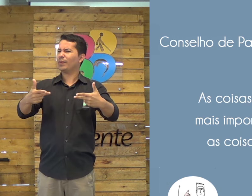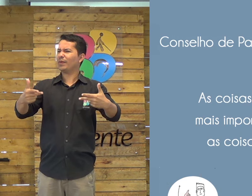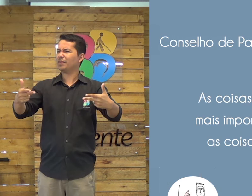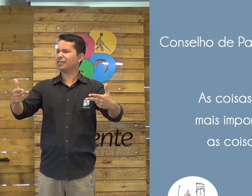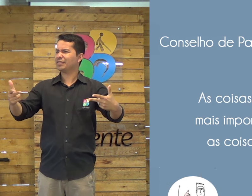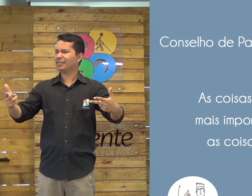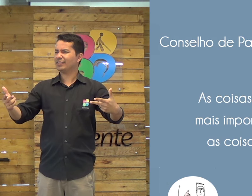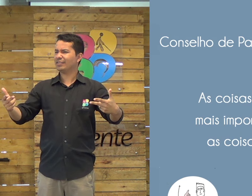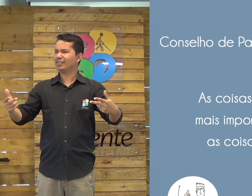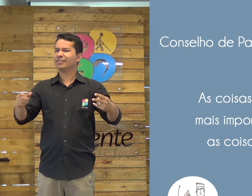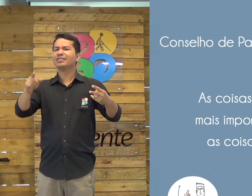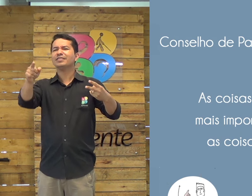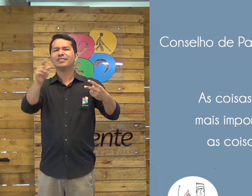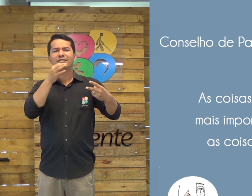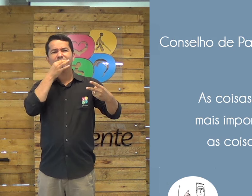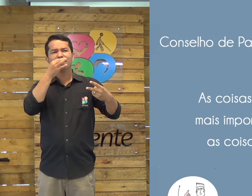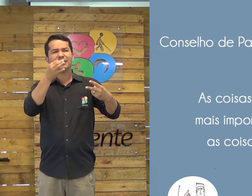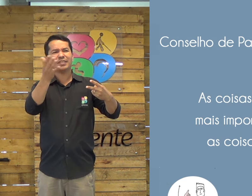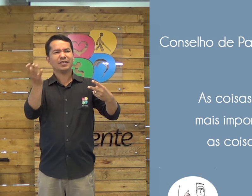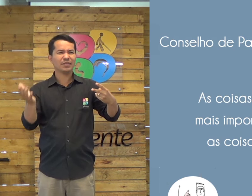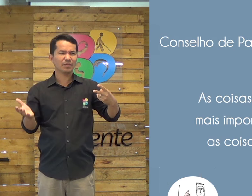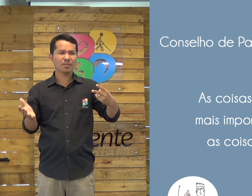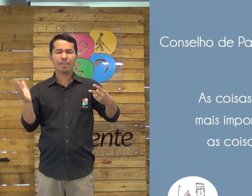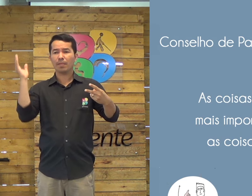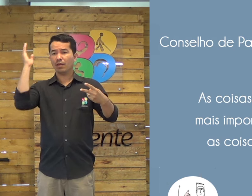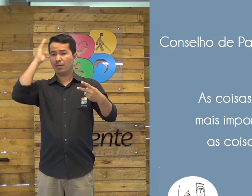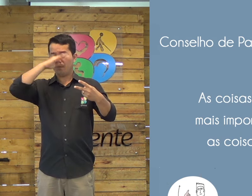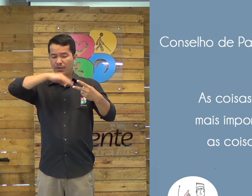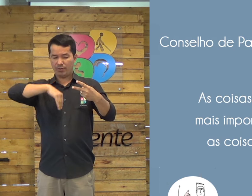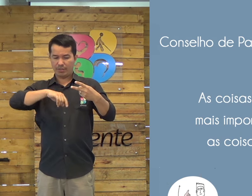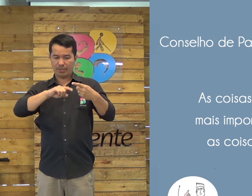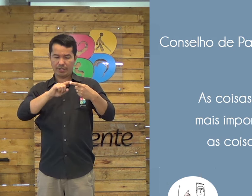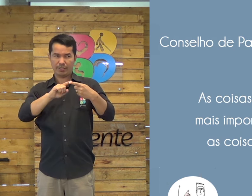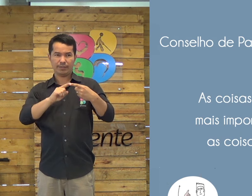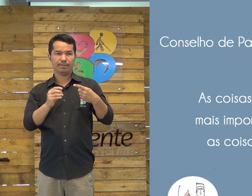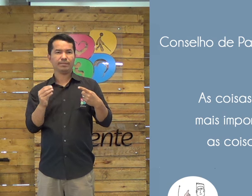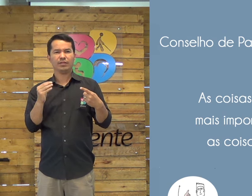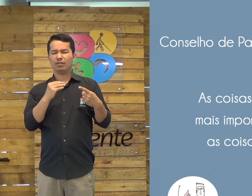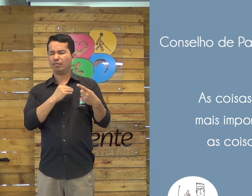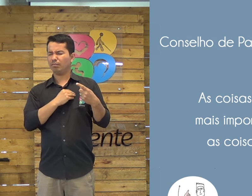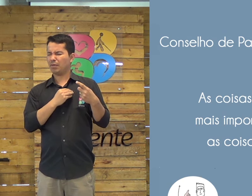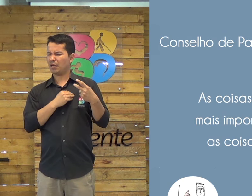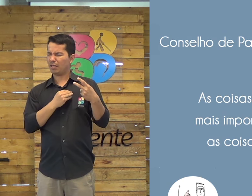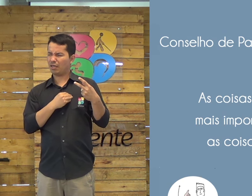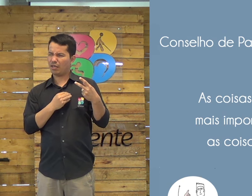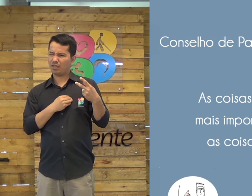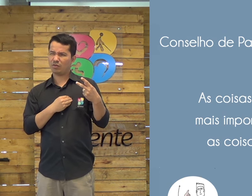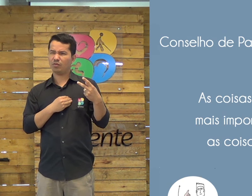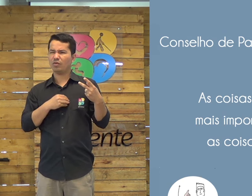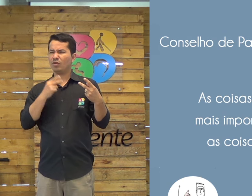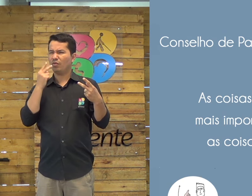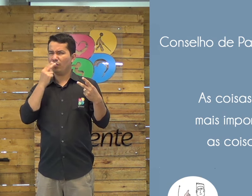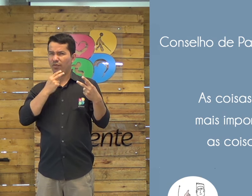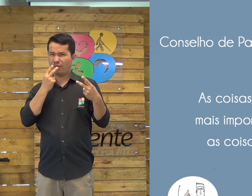O que são essas coisas do mundo, coisas da terra? A maldade,